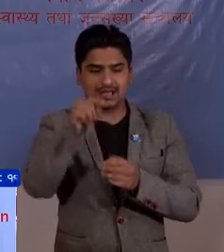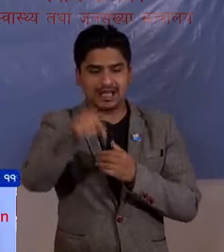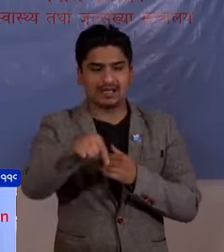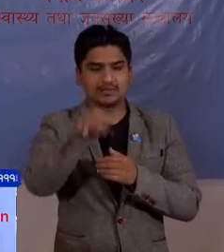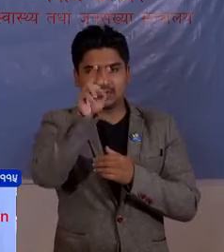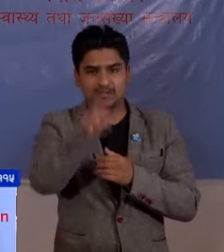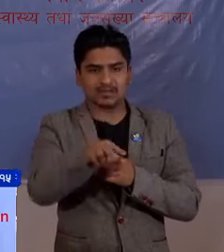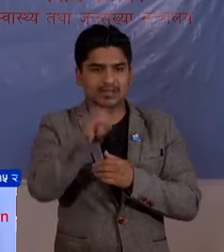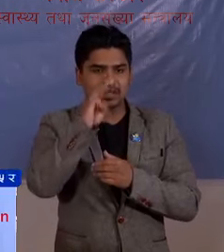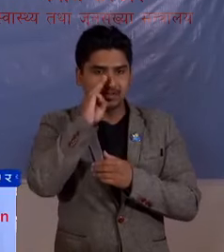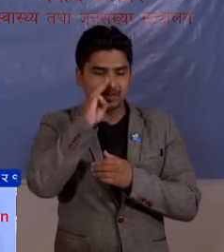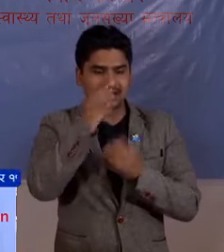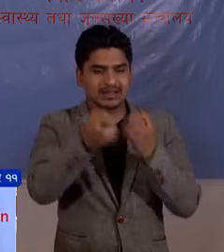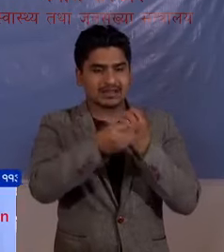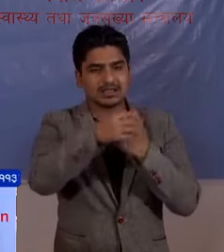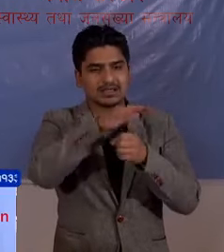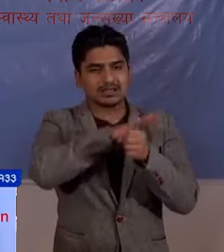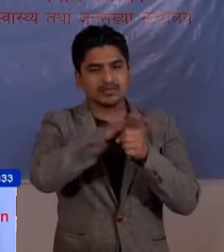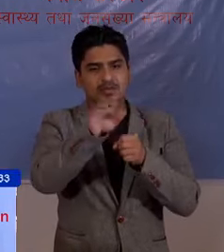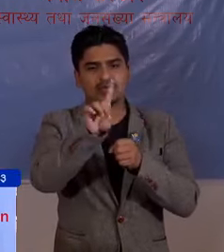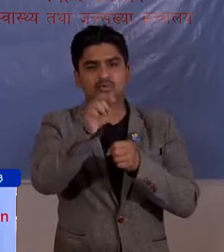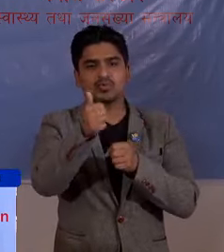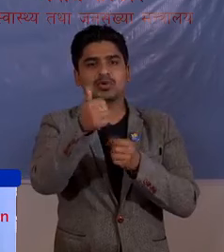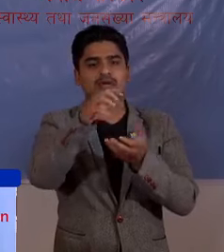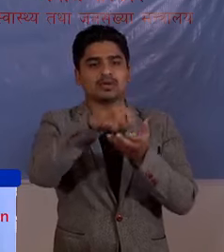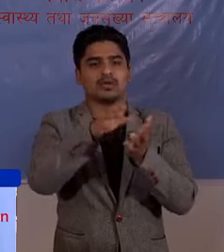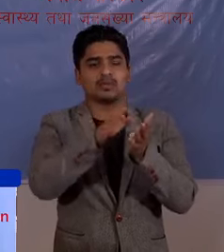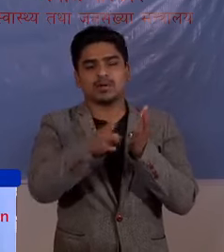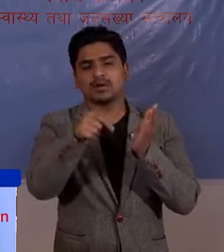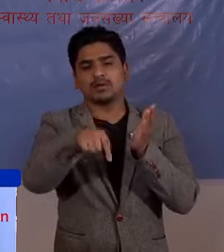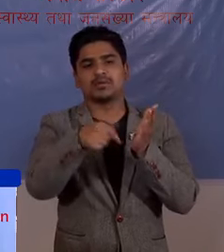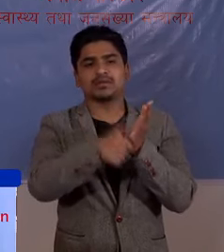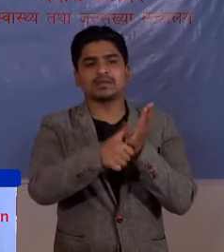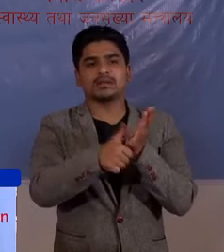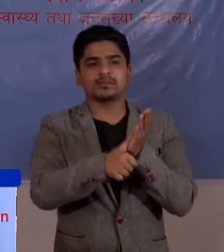आजको स्थितिमा हामीले देशभरका 16 स्थानबाट यो परीक्षण